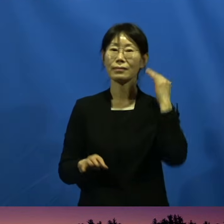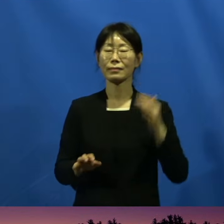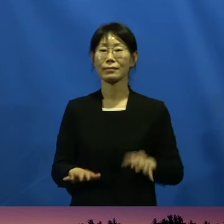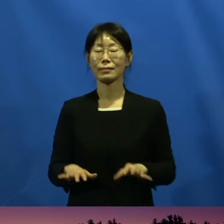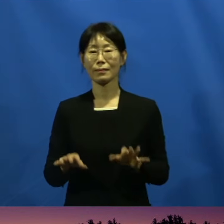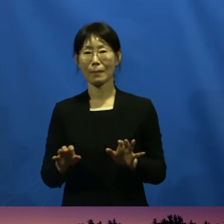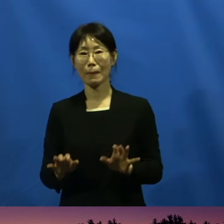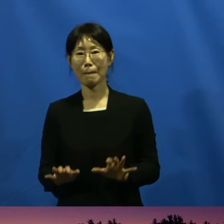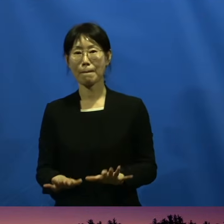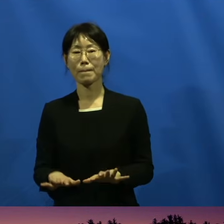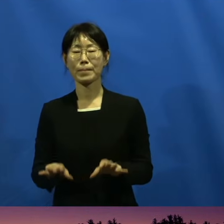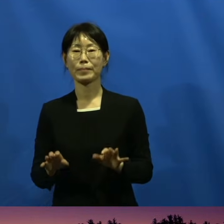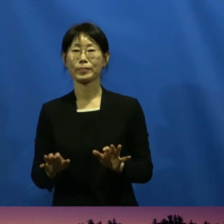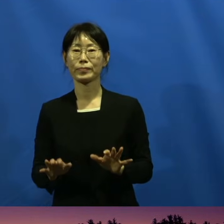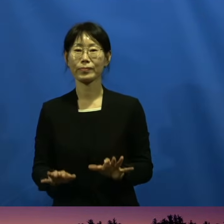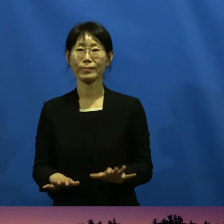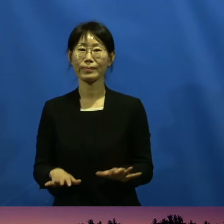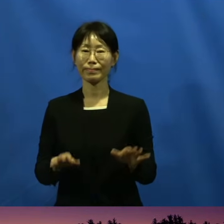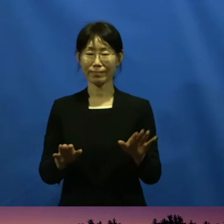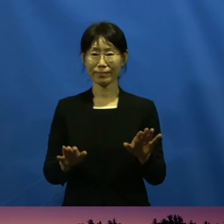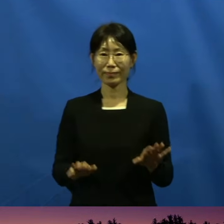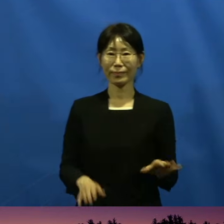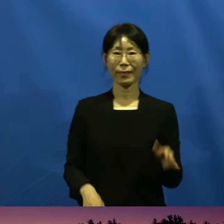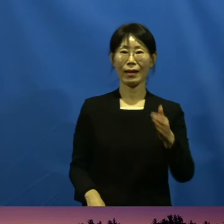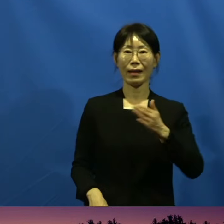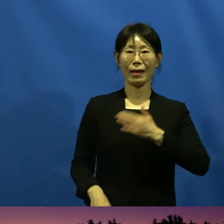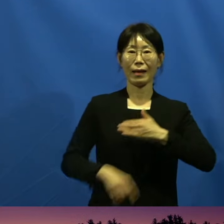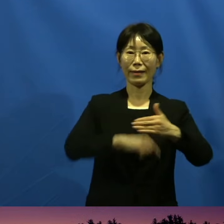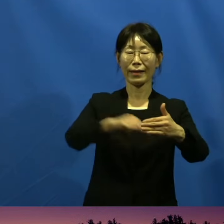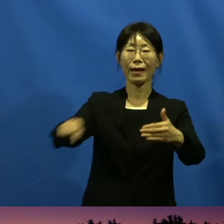내 안에 사느니